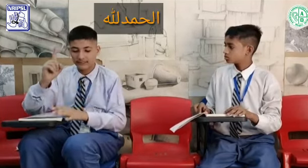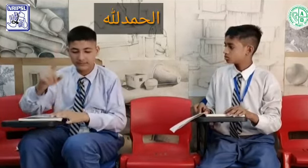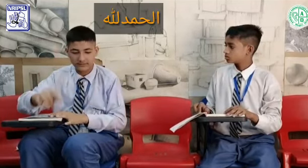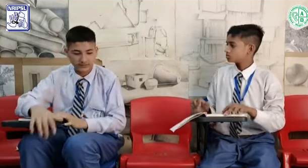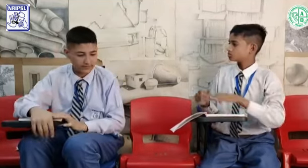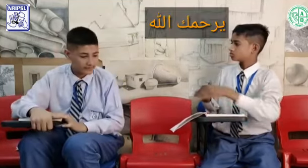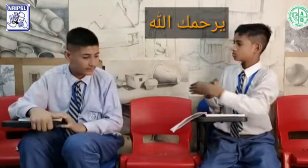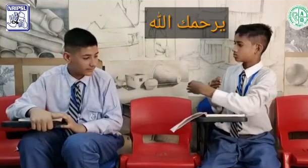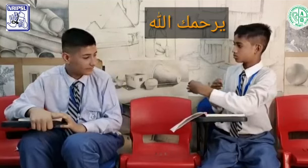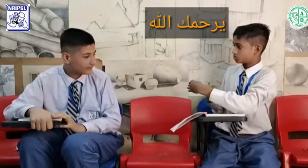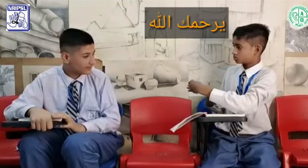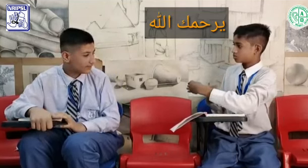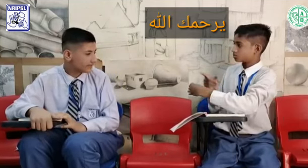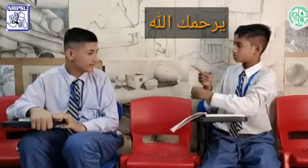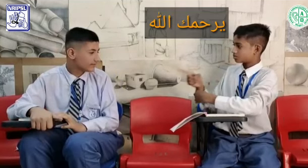Alhamdulillah,